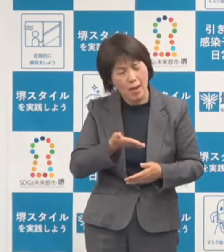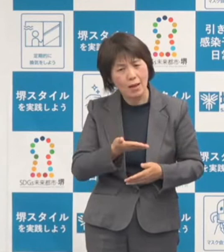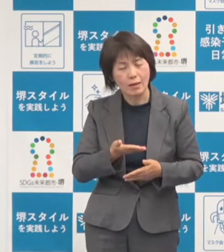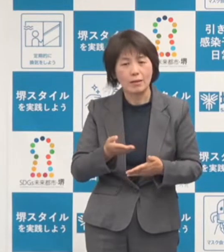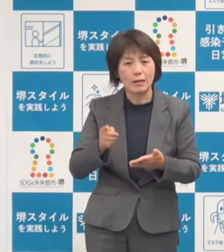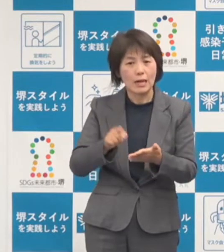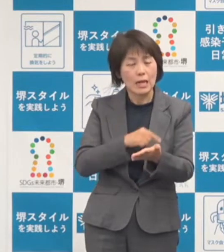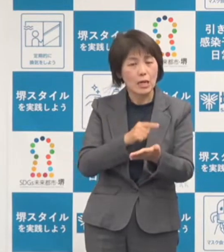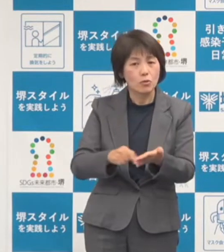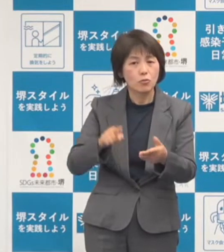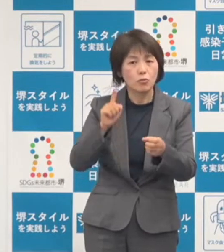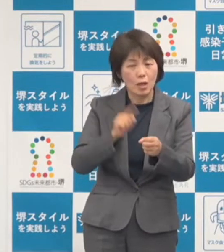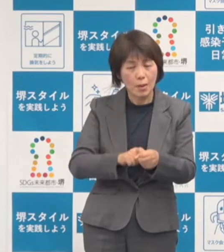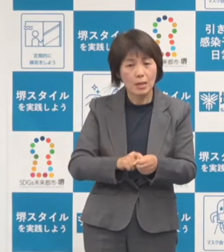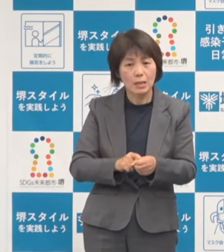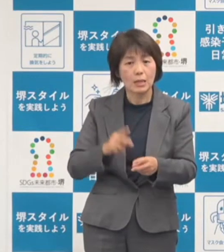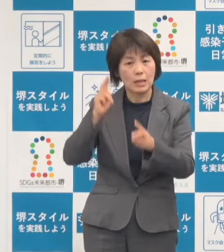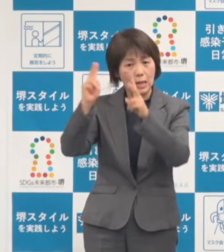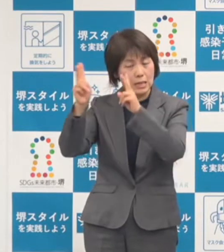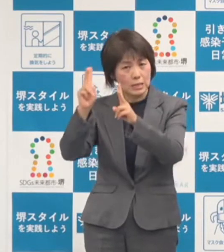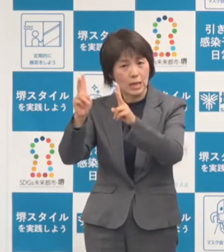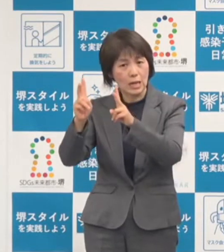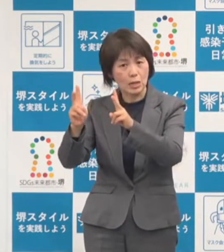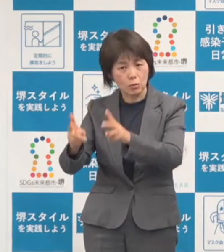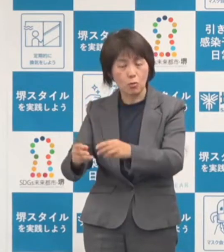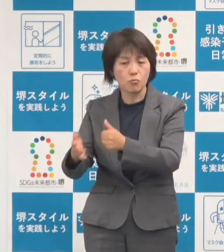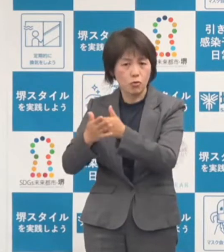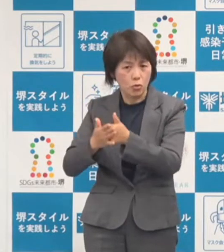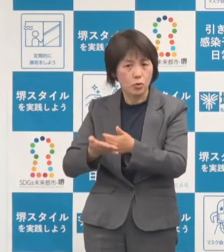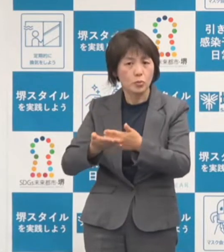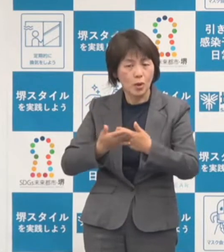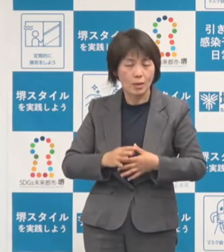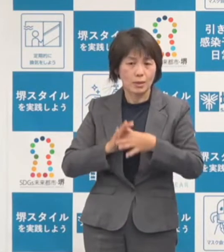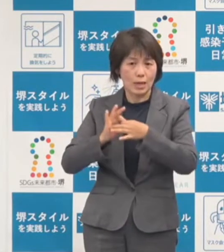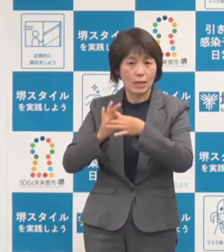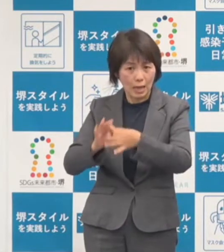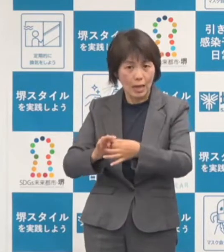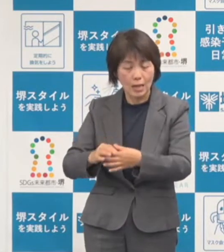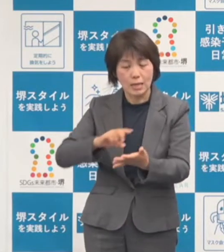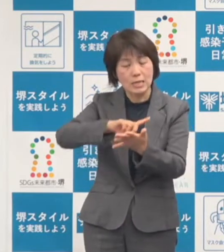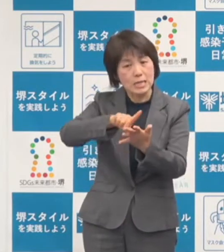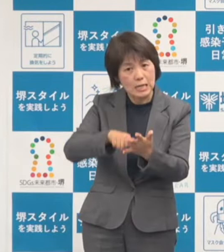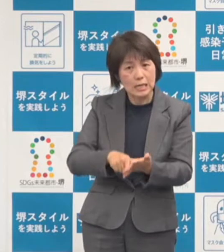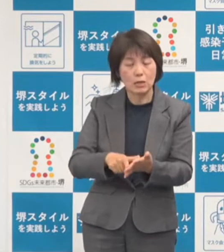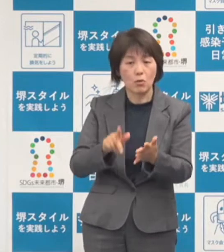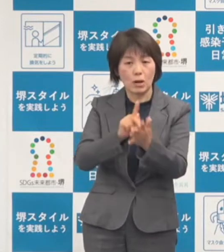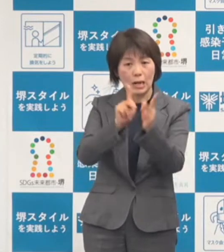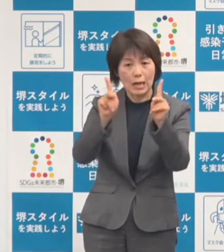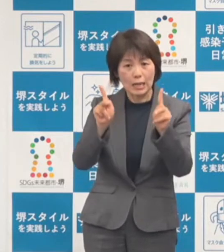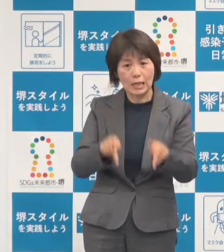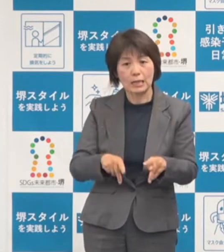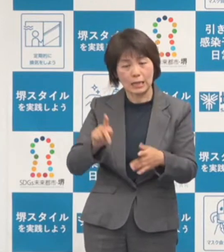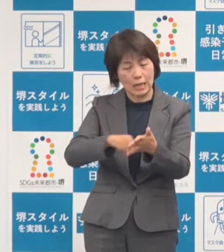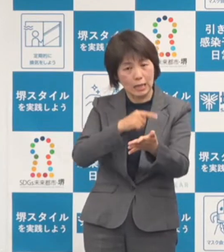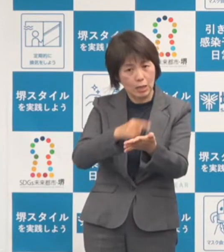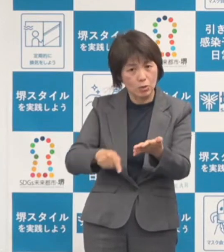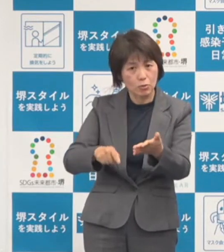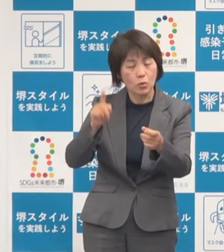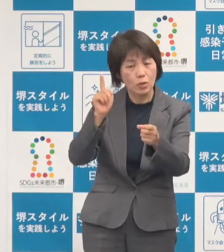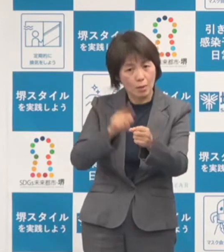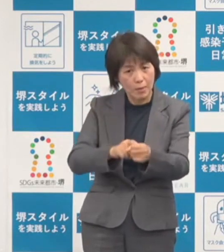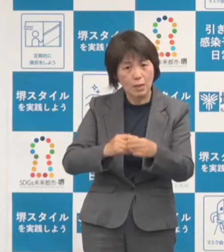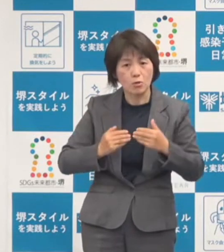様とも協力をしながら連携をして地域の課題解決に努めていきたい